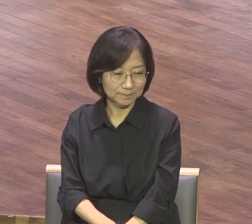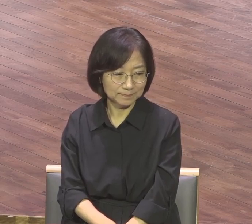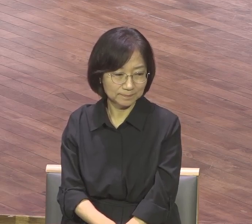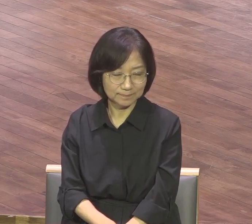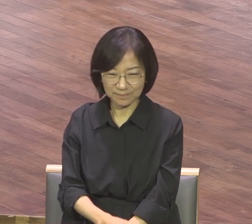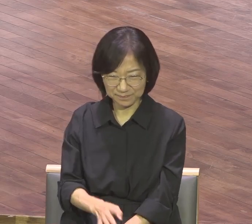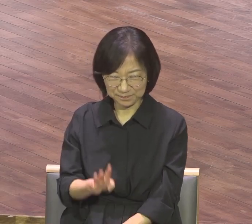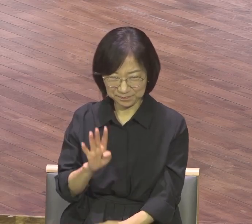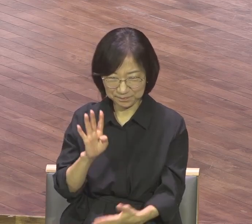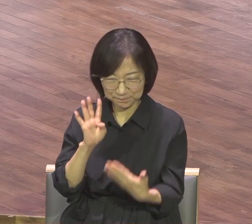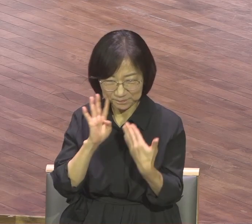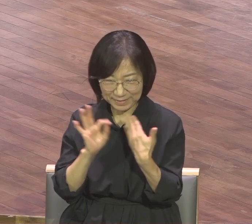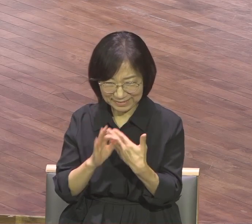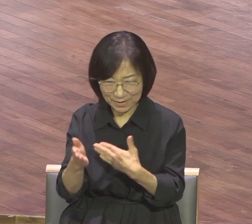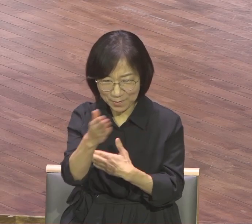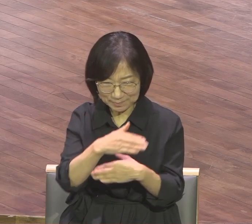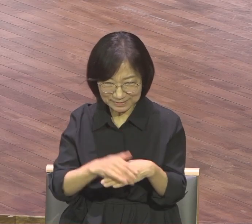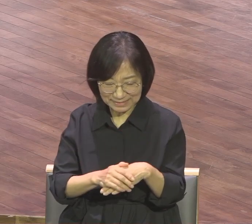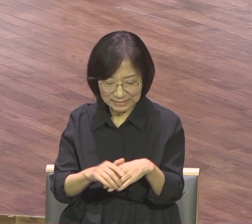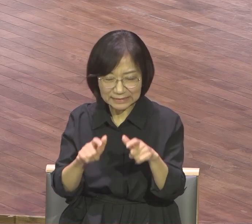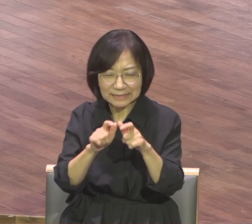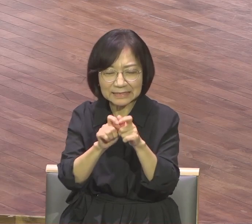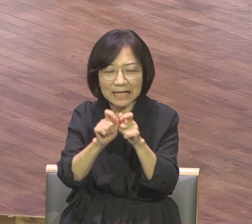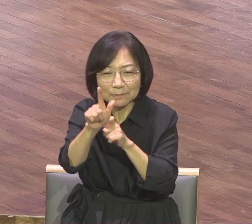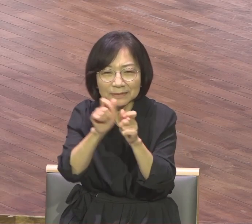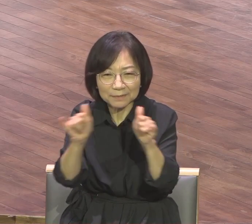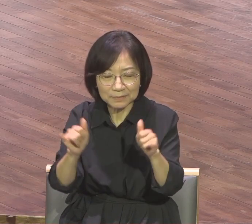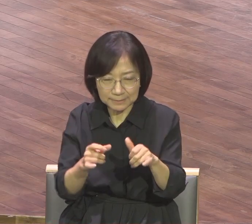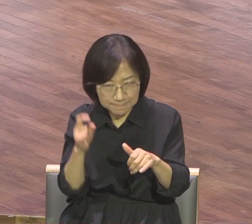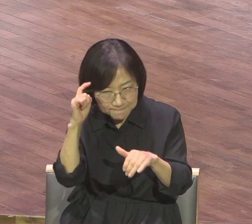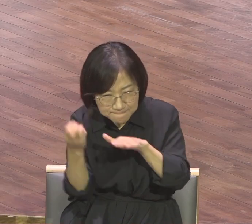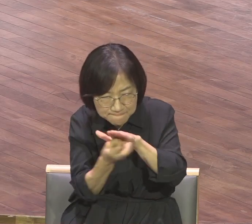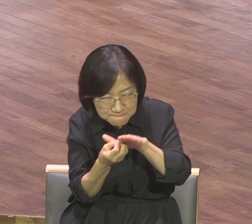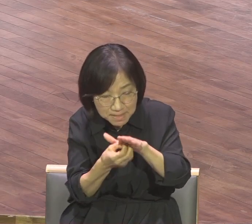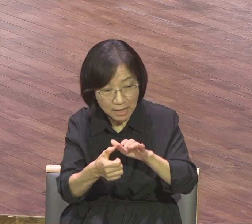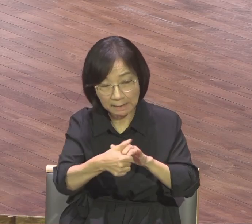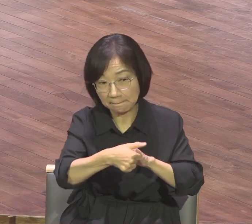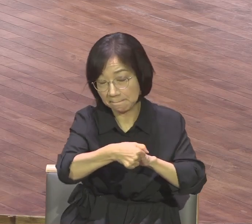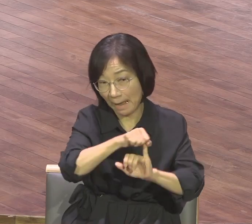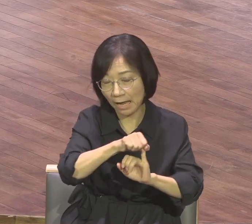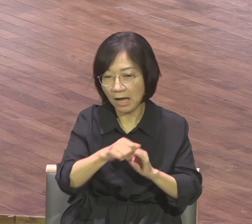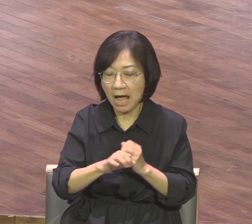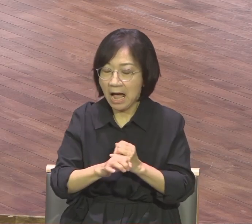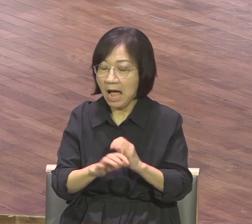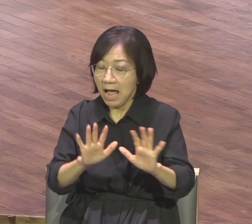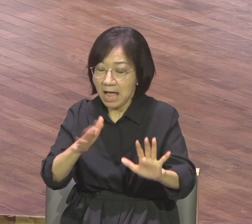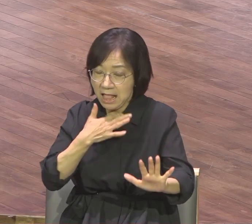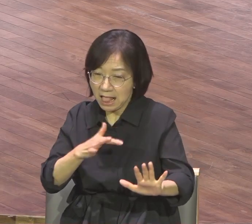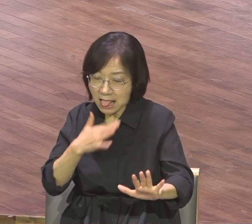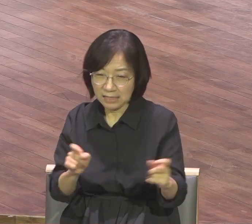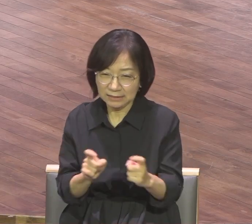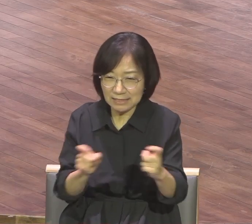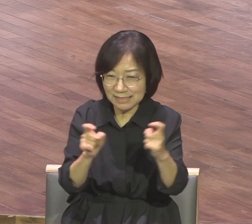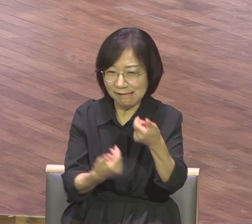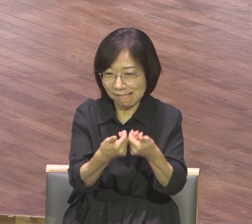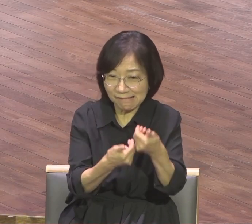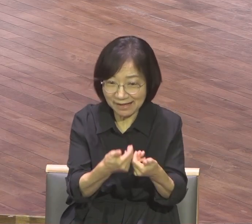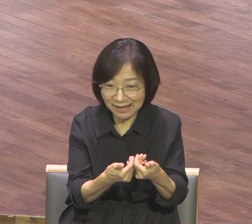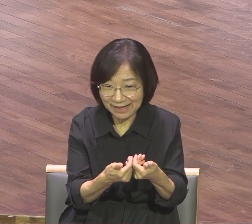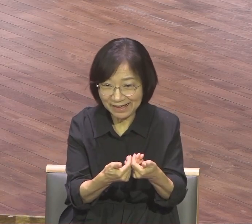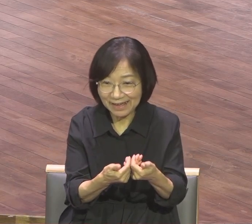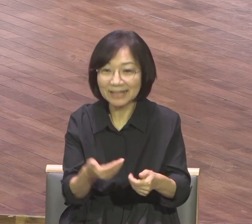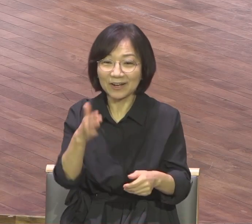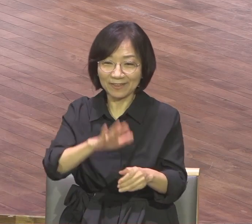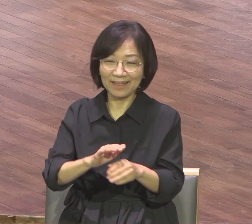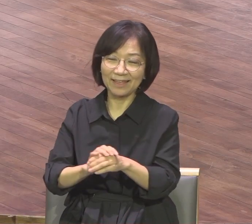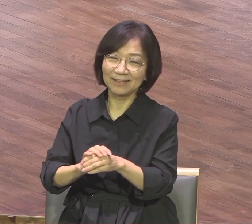막 변명하고 싸우고 분쟁하지요. 근데 하나님 앞에 호람되고 하나님 앞에 한 사람은 누가 무슨 말해도 웃고